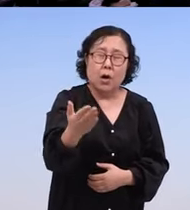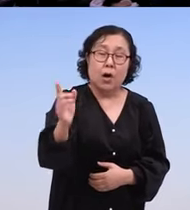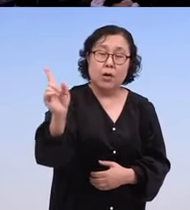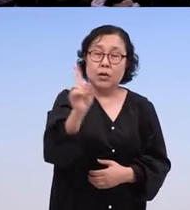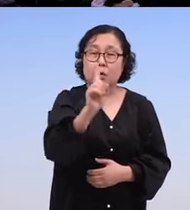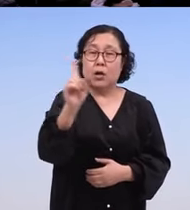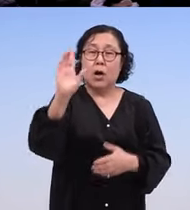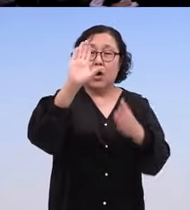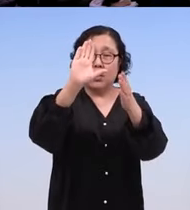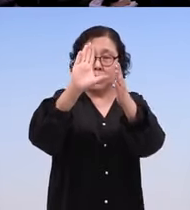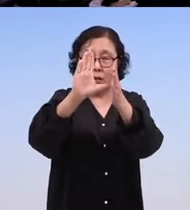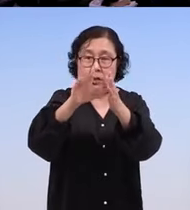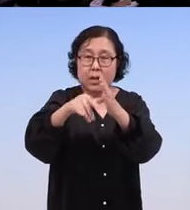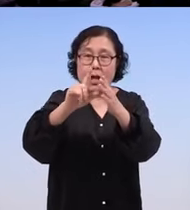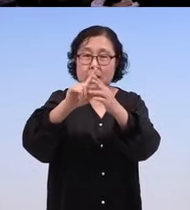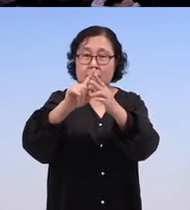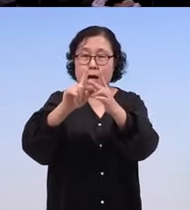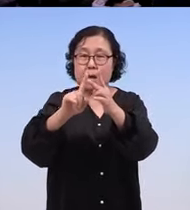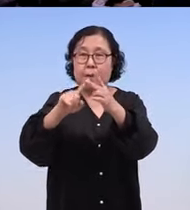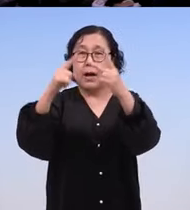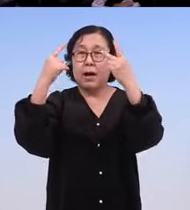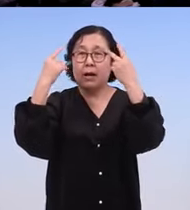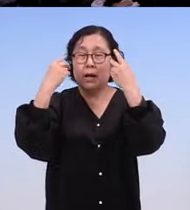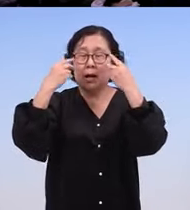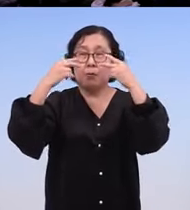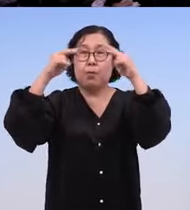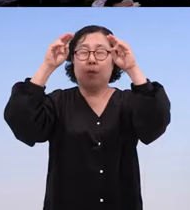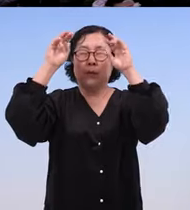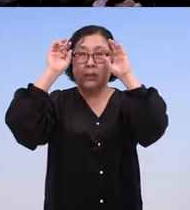너를 어느 때나 바라보시고